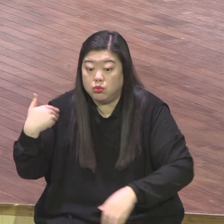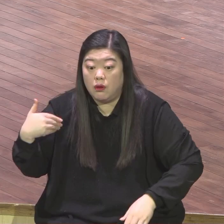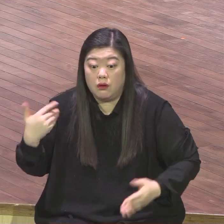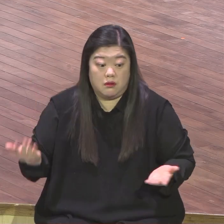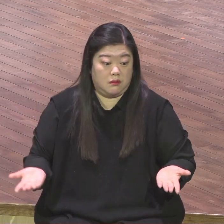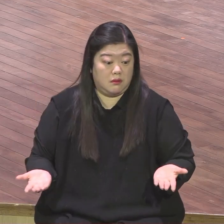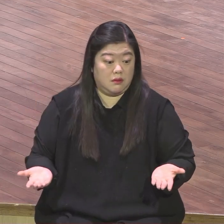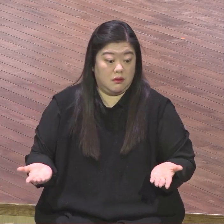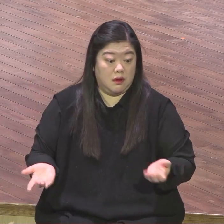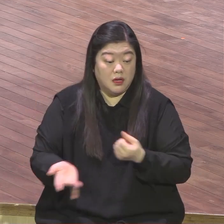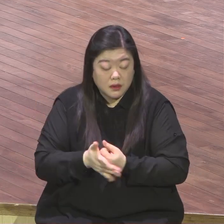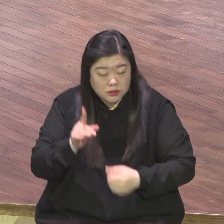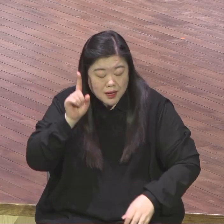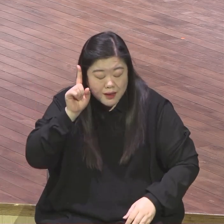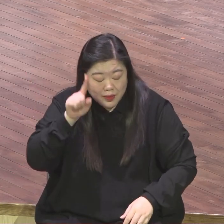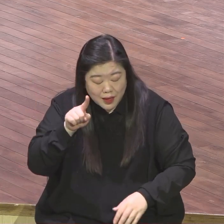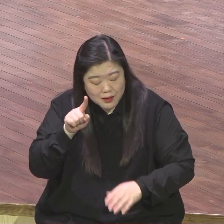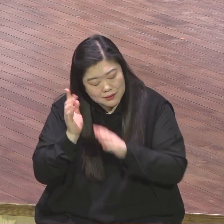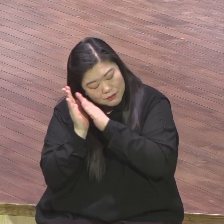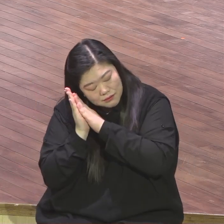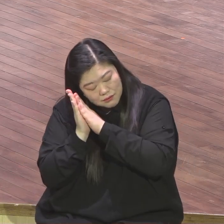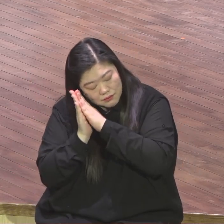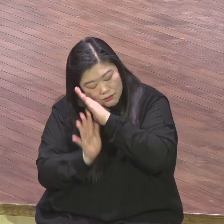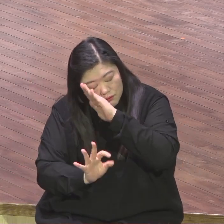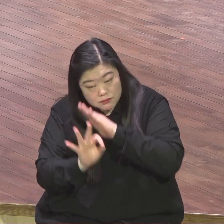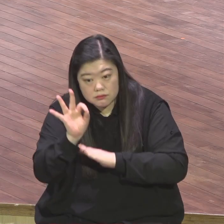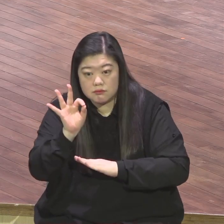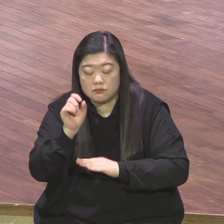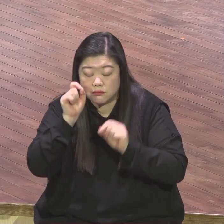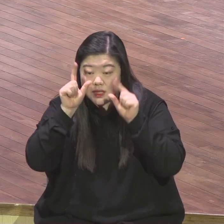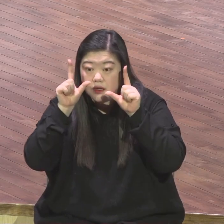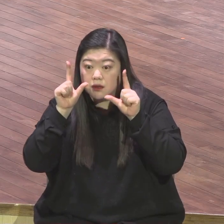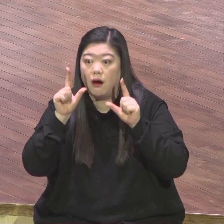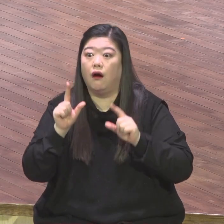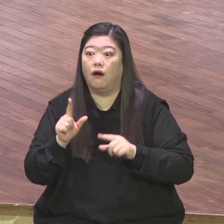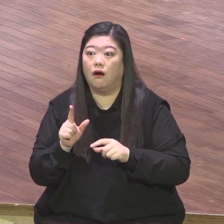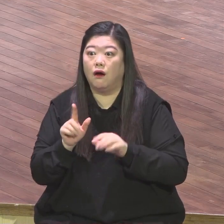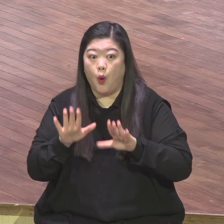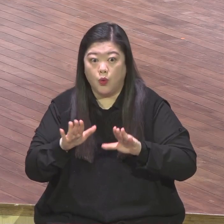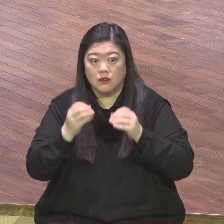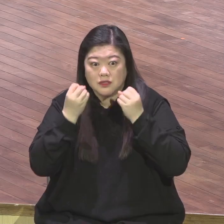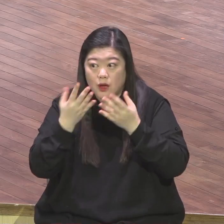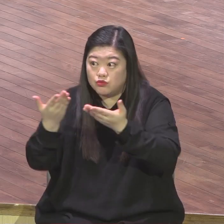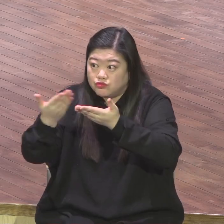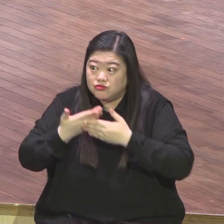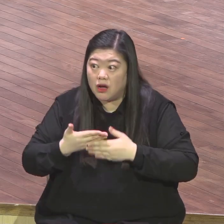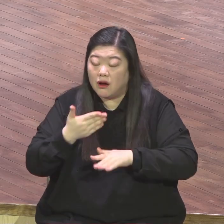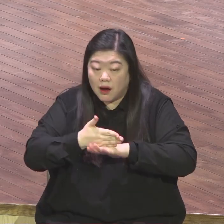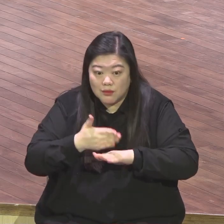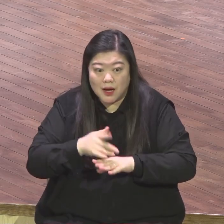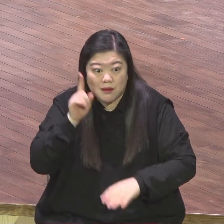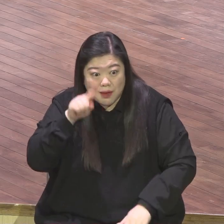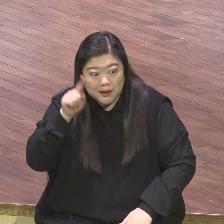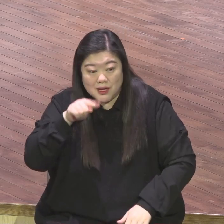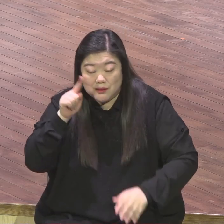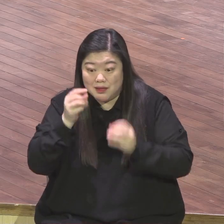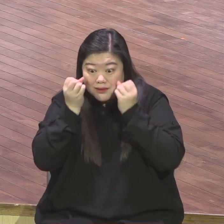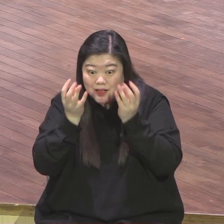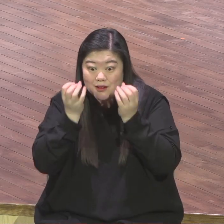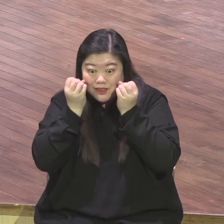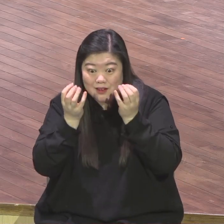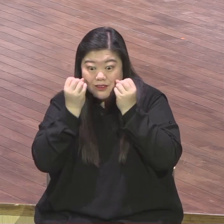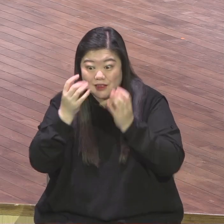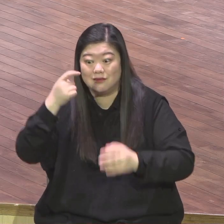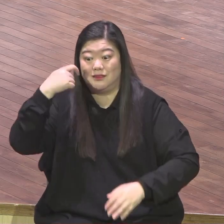매일매일 그리스도 안에 있는 그 비밀, 그 은혜 늘 체험하시기 바랍니다. 그게 정상이에요. 정상. 별난